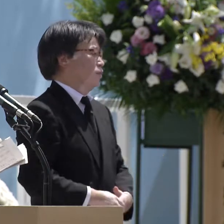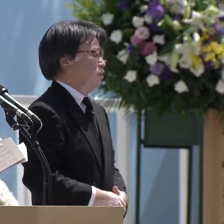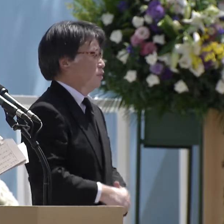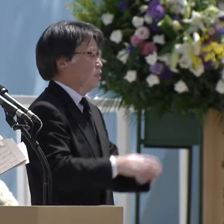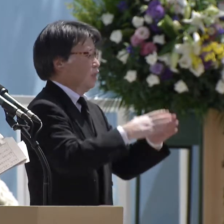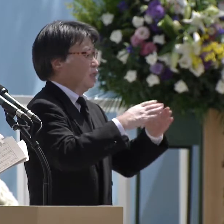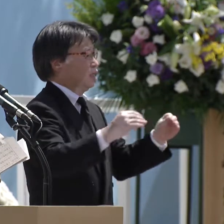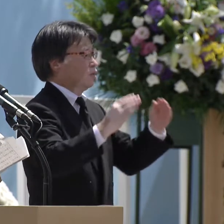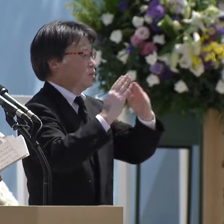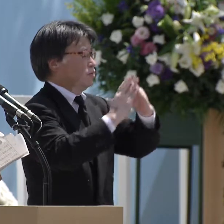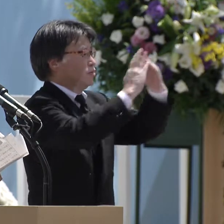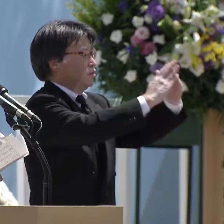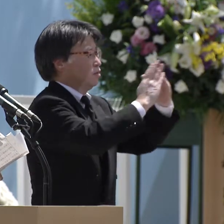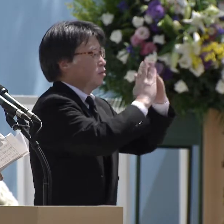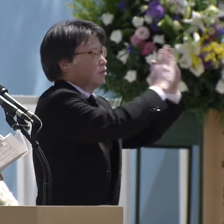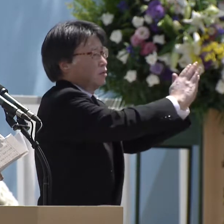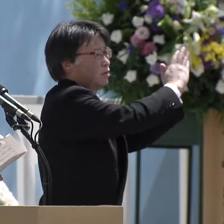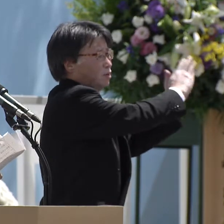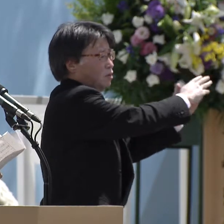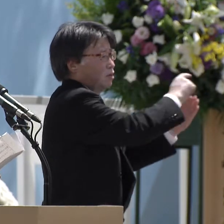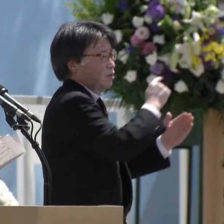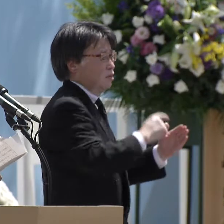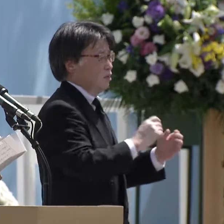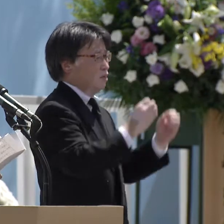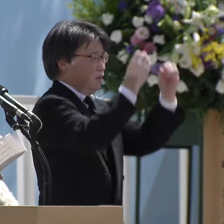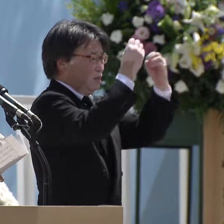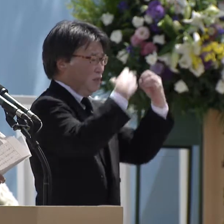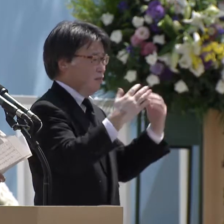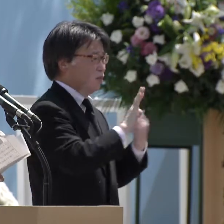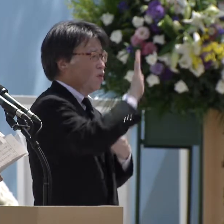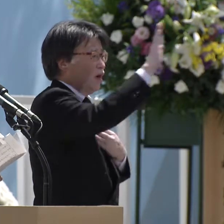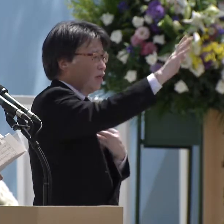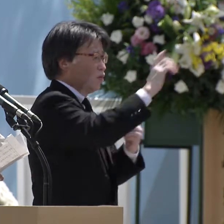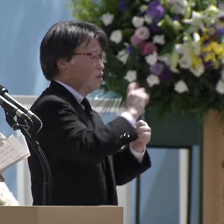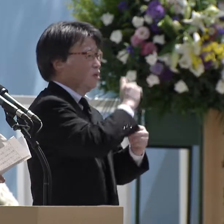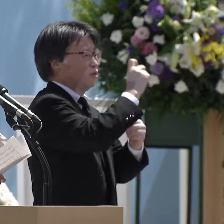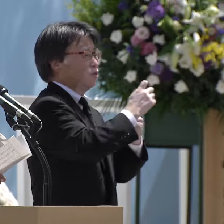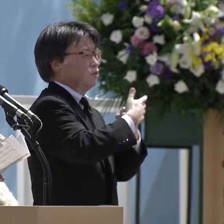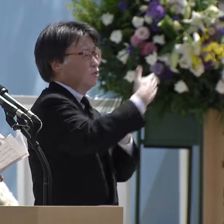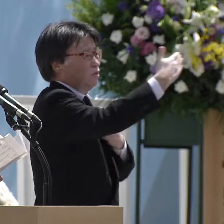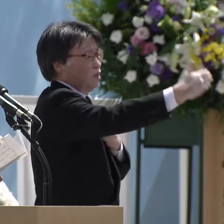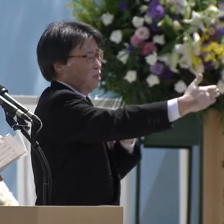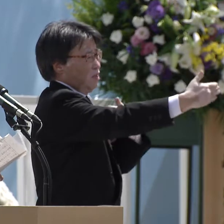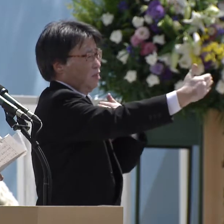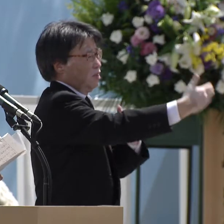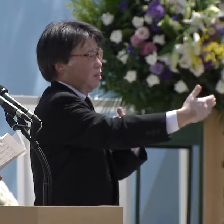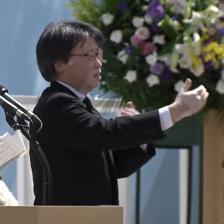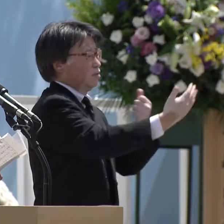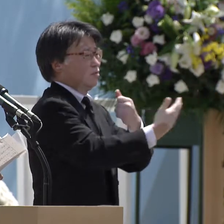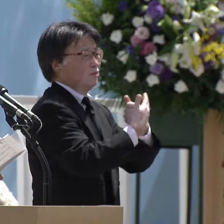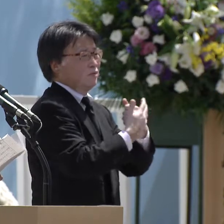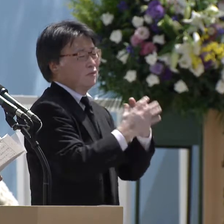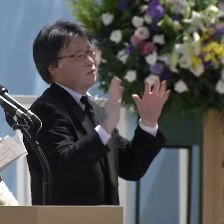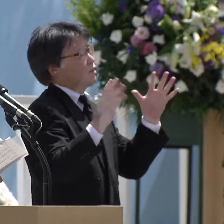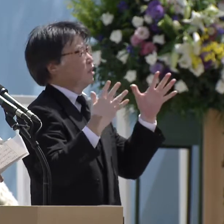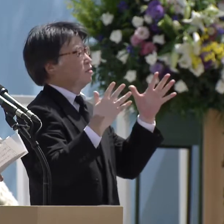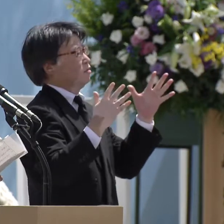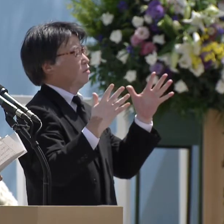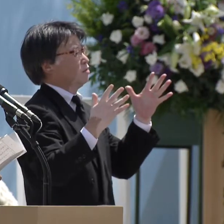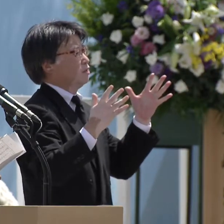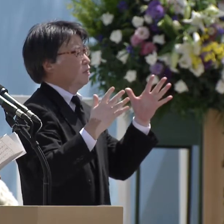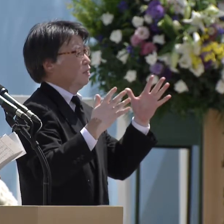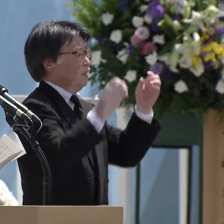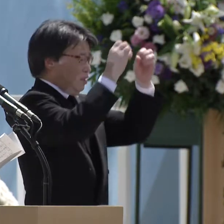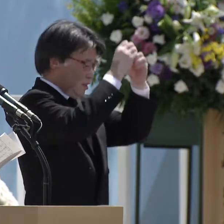全国に移り住んだ被爆者たちは、被爆後10年余り、誰からも顧みられることなく、原爆